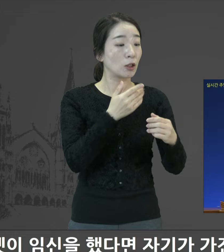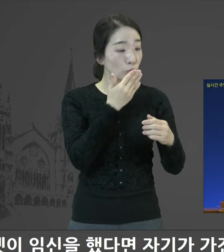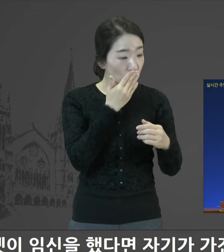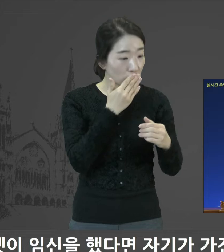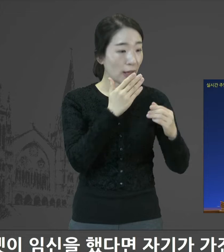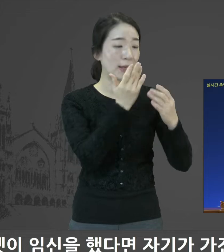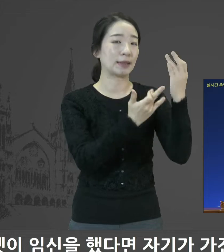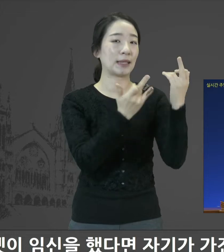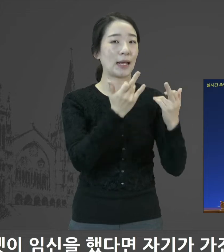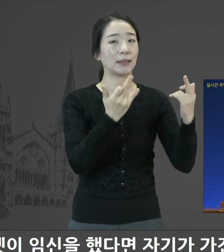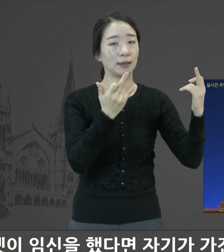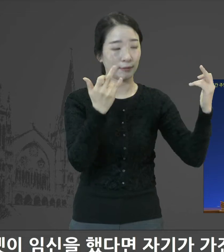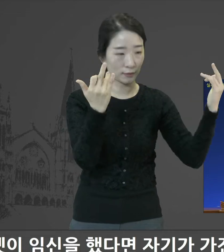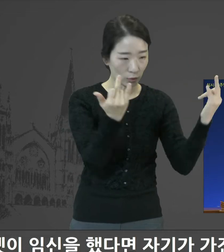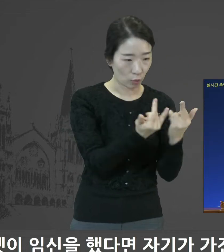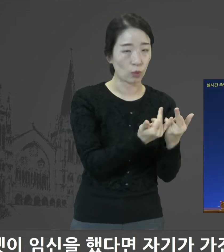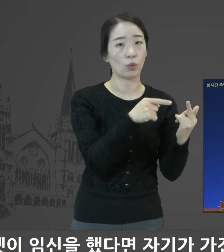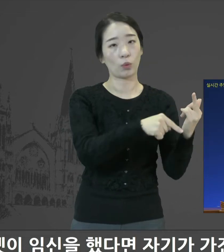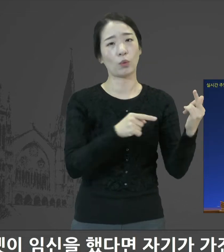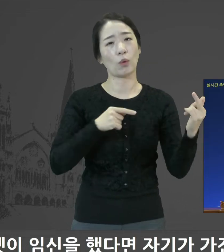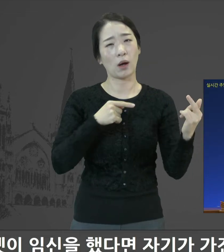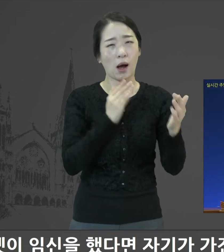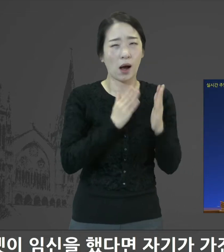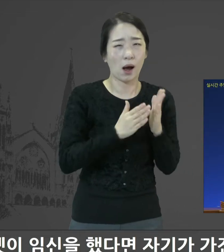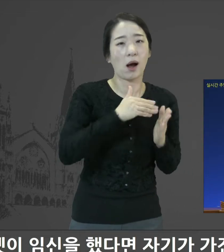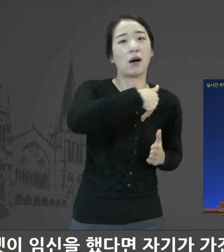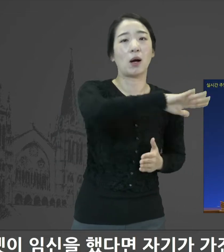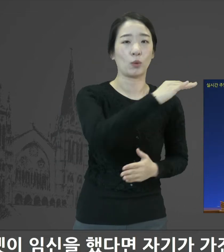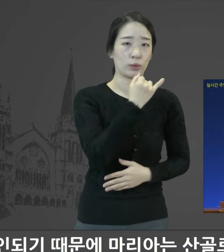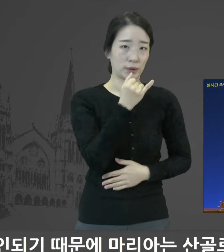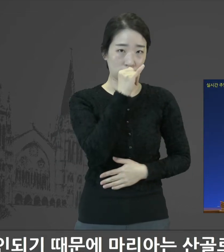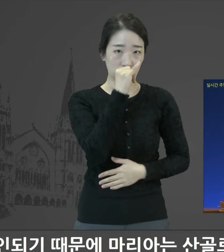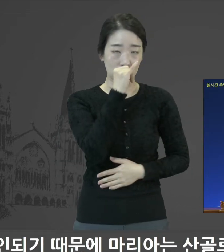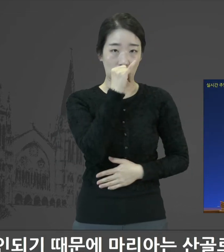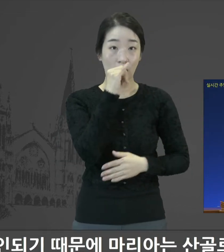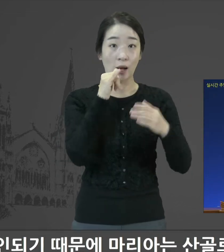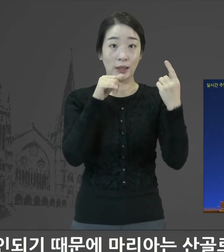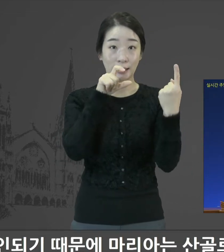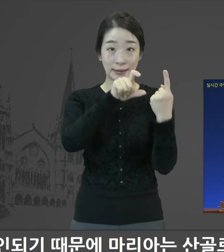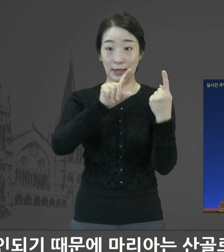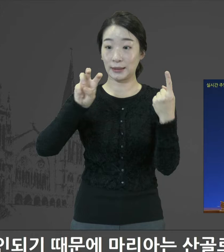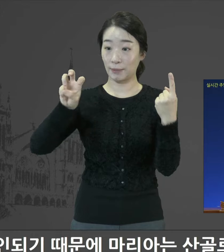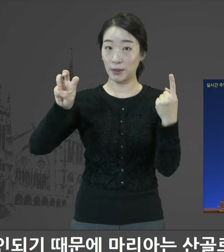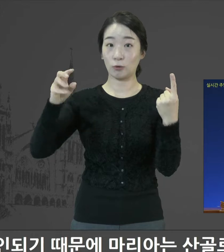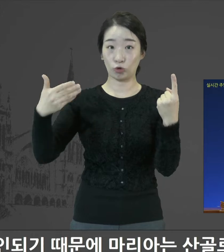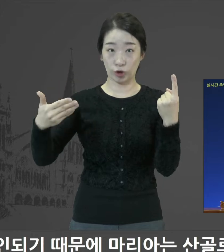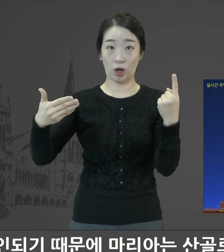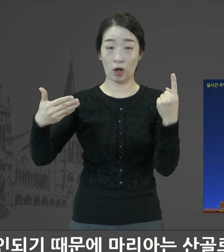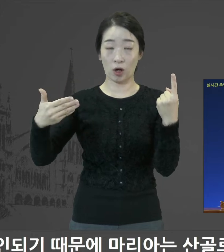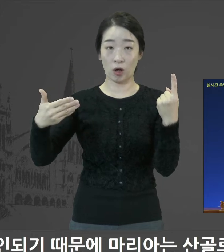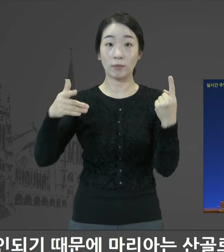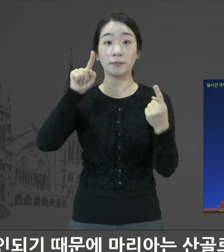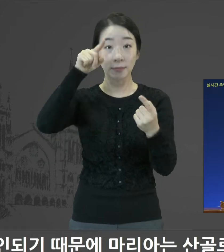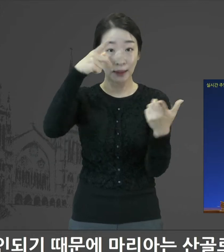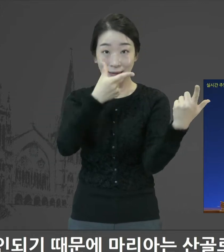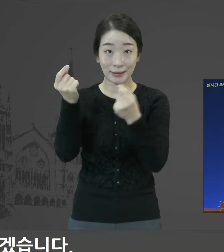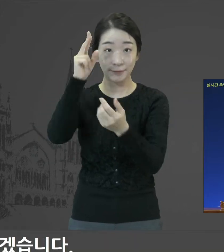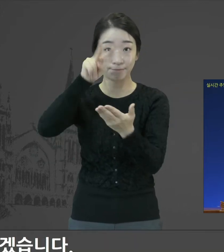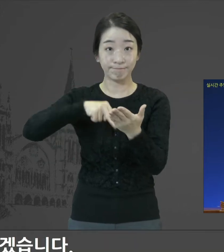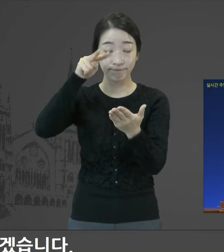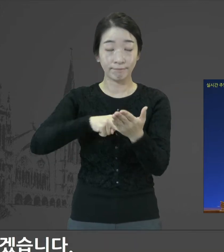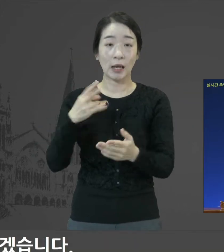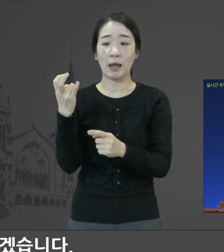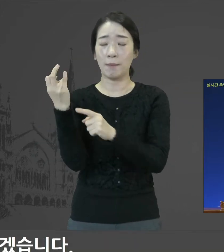되어 있습니다. 오늘 본문 한번 다시 보십시다. 39절인데 39절 읽습니다. 이때 마리아가